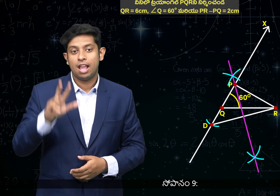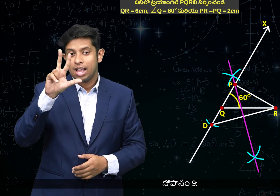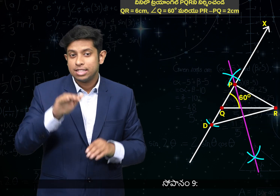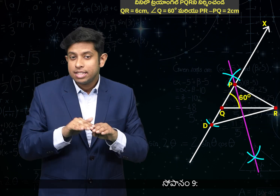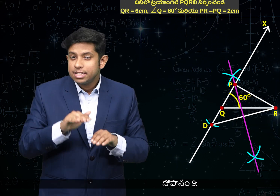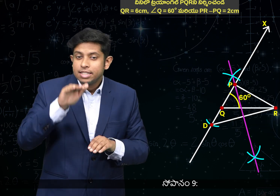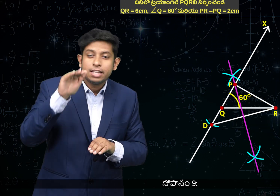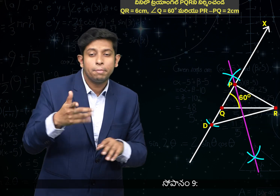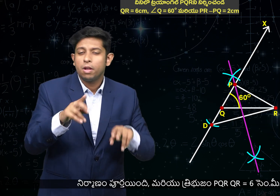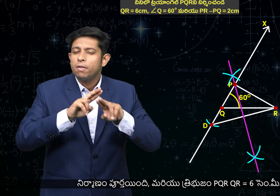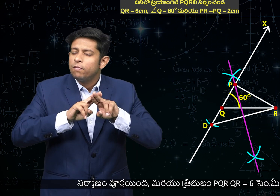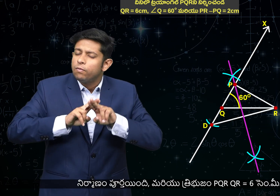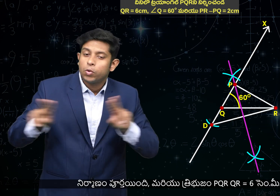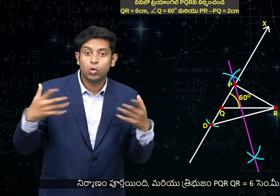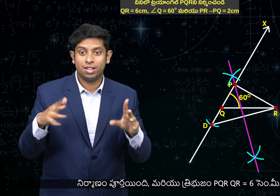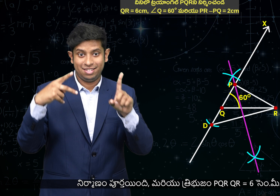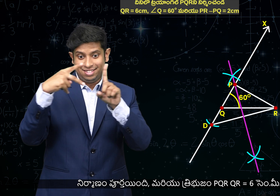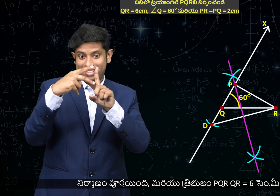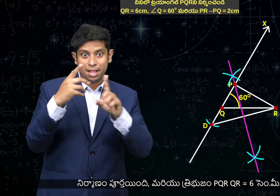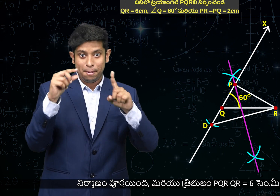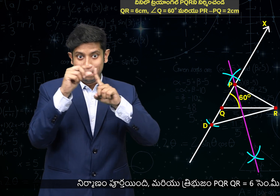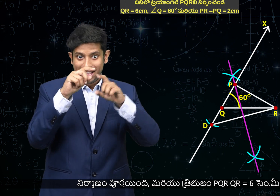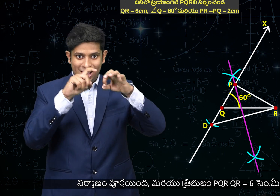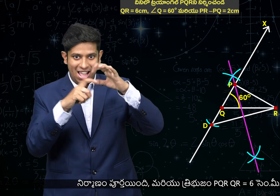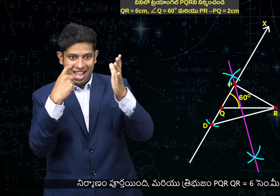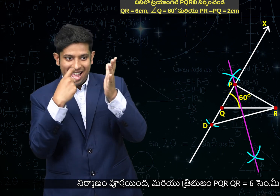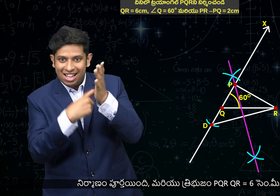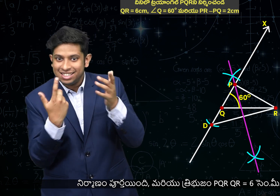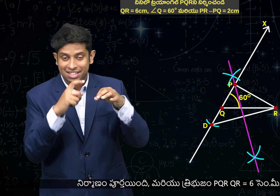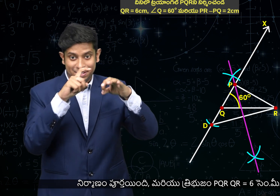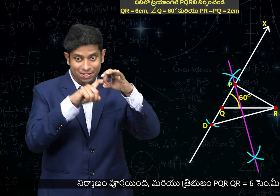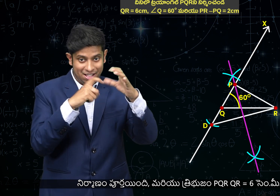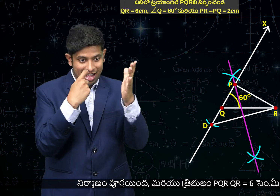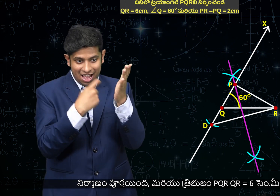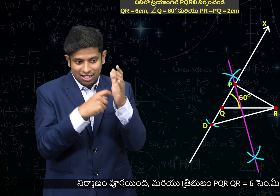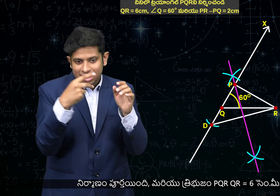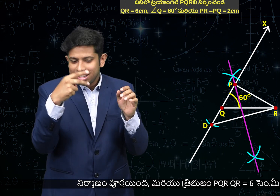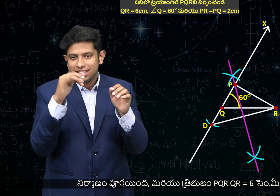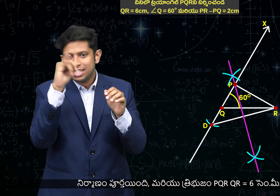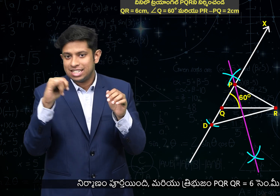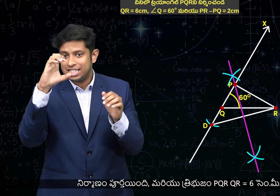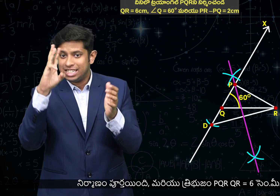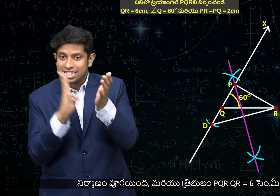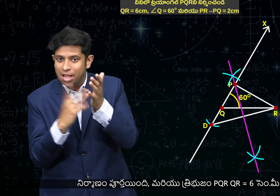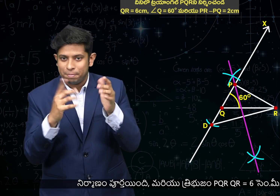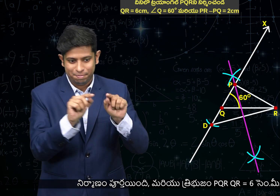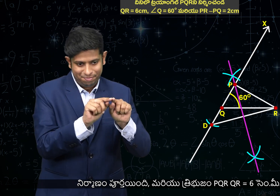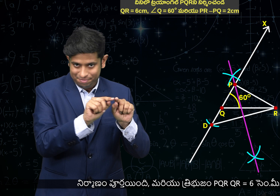సోపానం 9. నిర్మాణం పూర్తయింది మరియు త్రిభుజం PQR QR